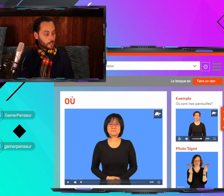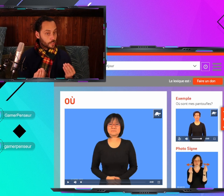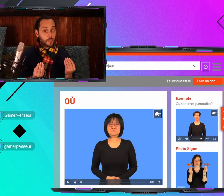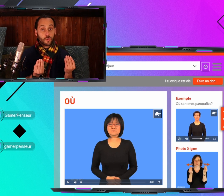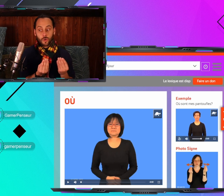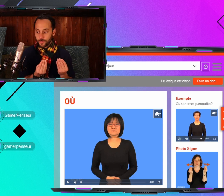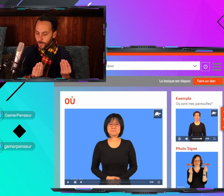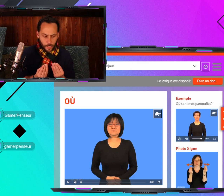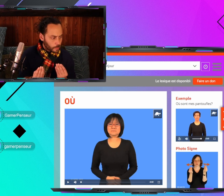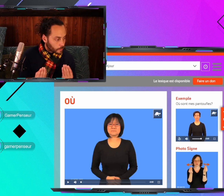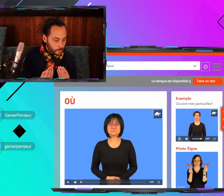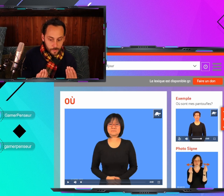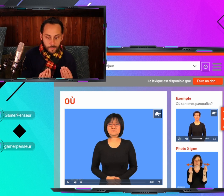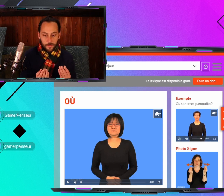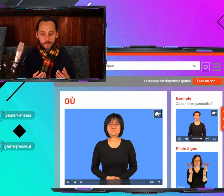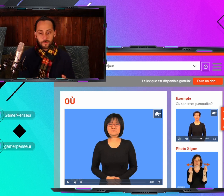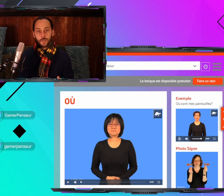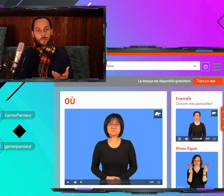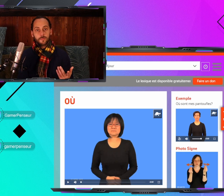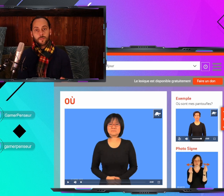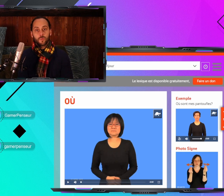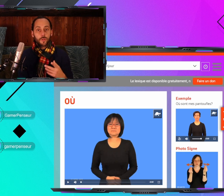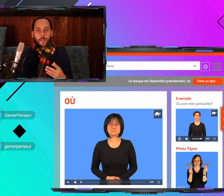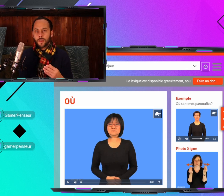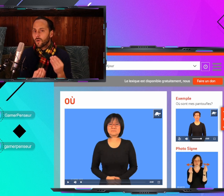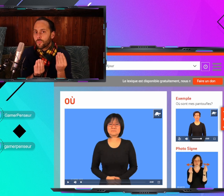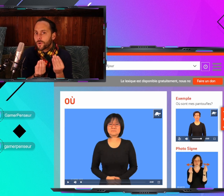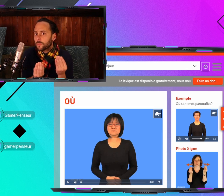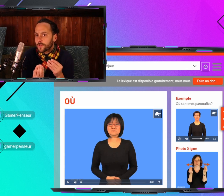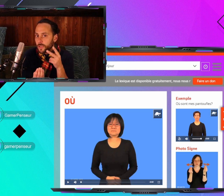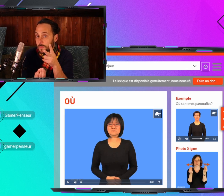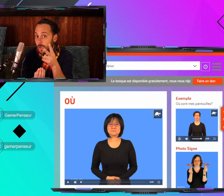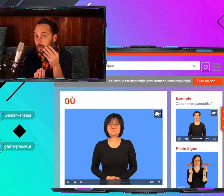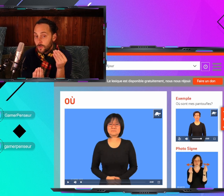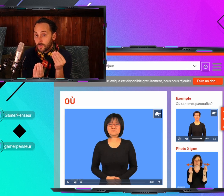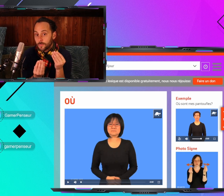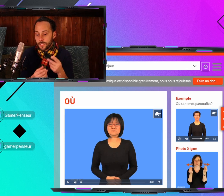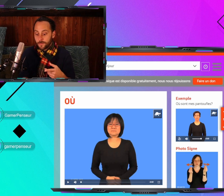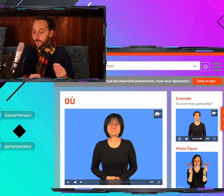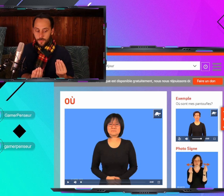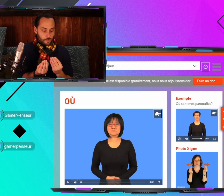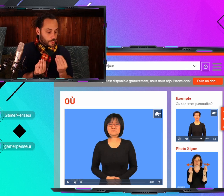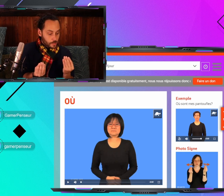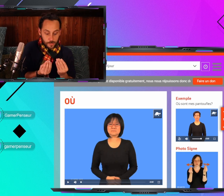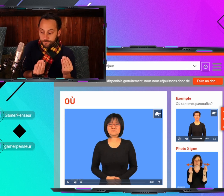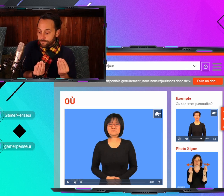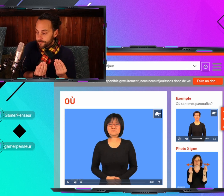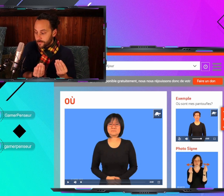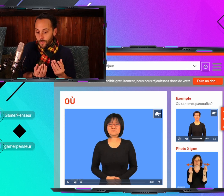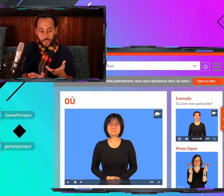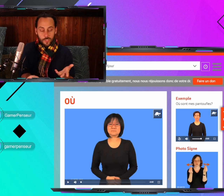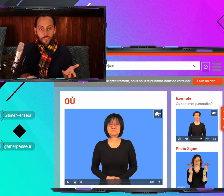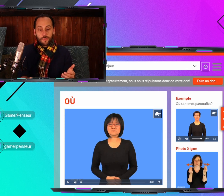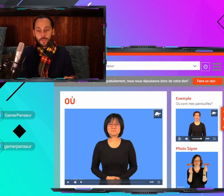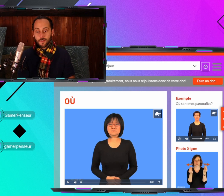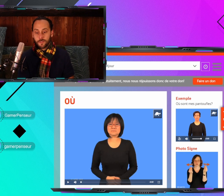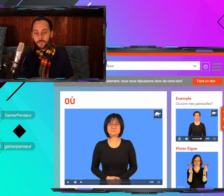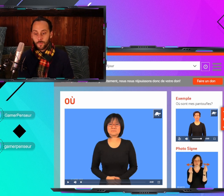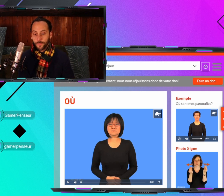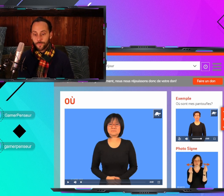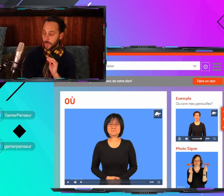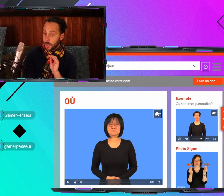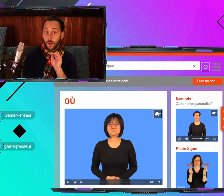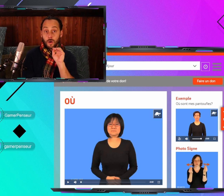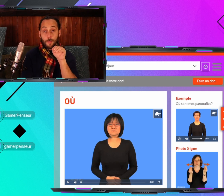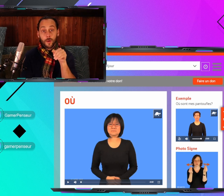Bon, elle cherche encore du regard. Voilà. Si on demande à quelqu'un, on pourrait demander comme ça. Mais c'est vrai que si on cherche, on va chercher du regard,